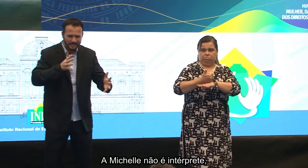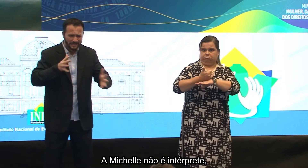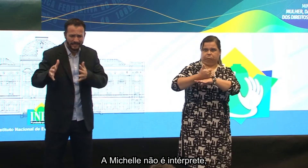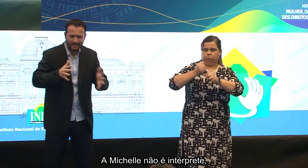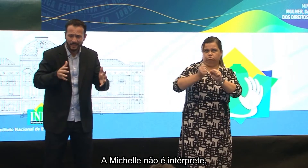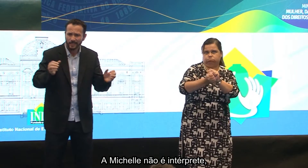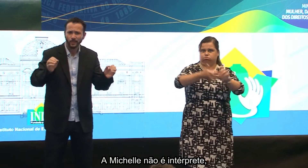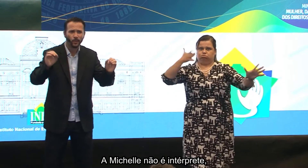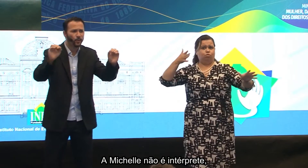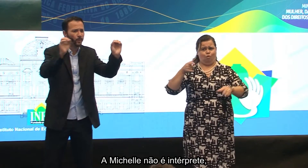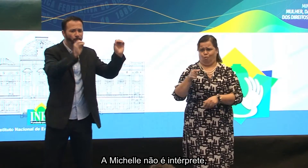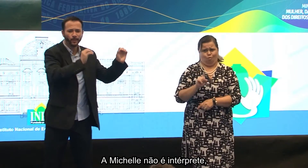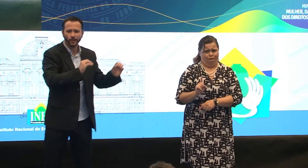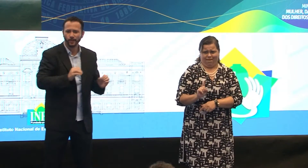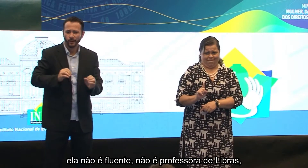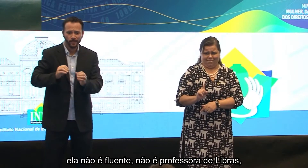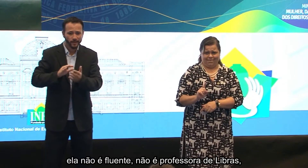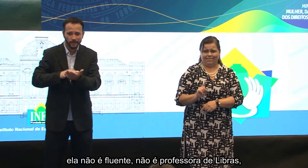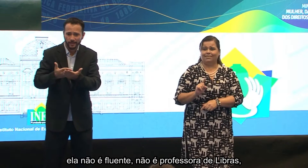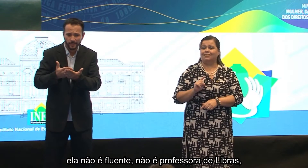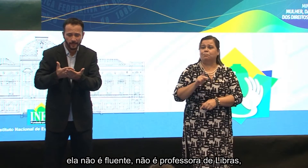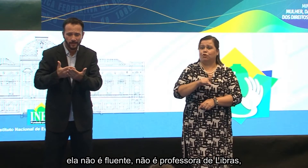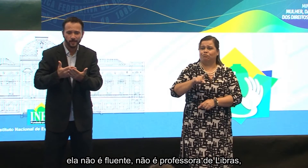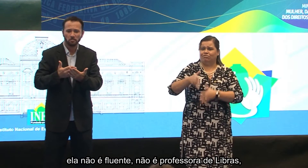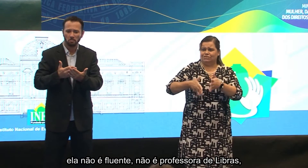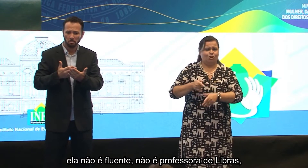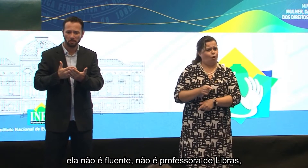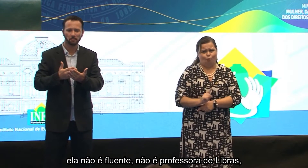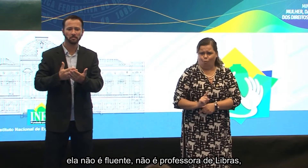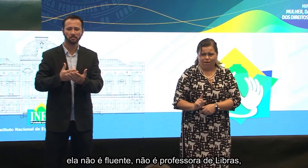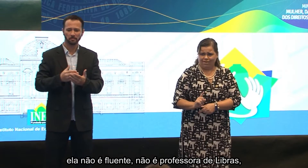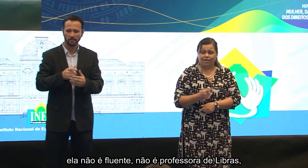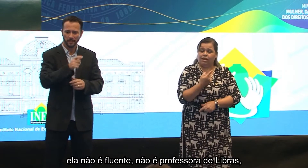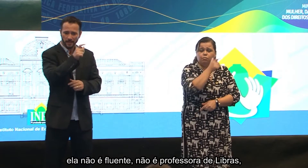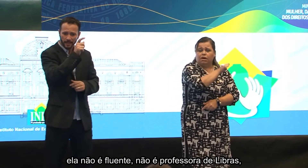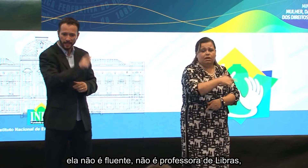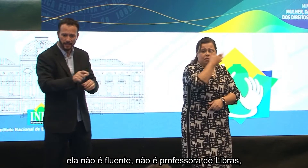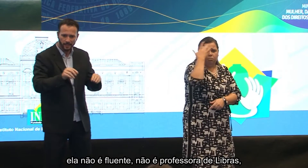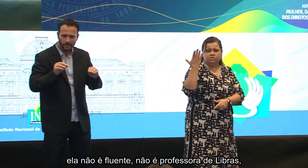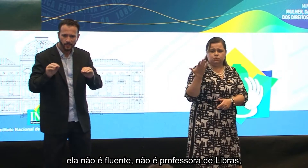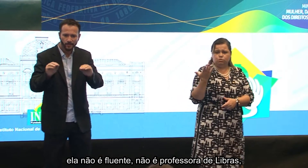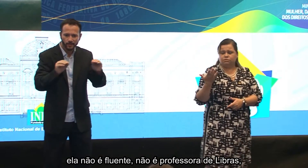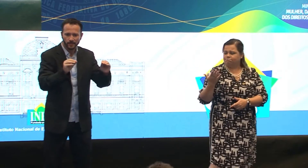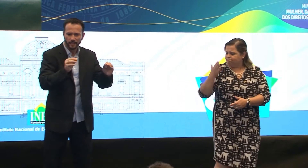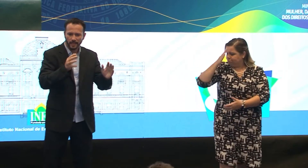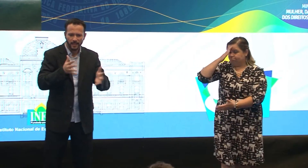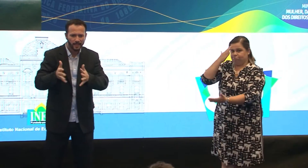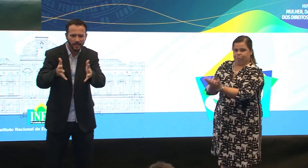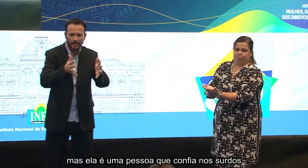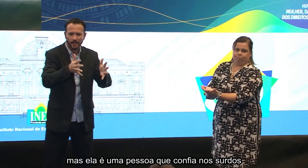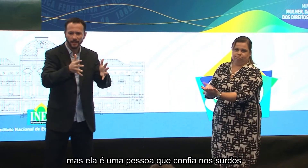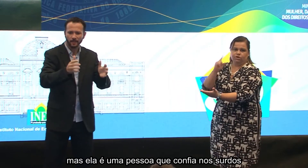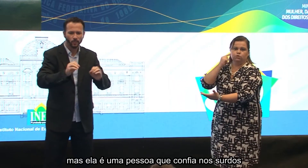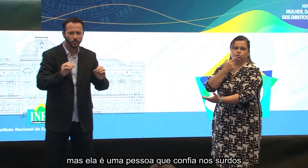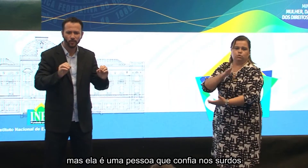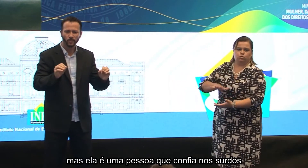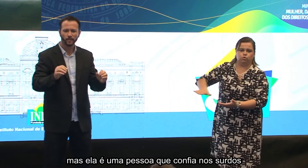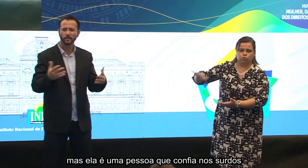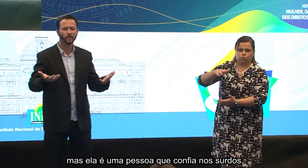não é intérprete. Ela não é fluente. Ela não é professora de Libras. Mas ela